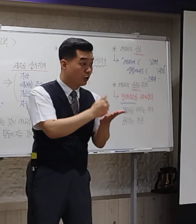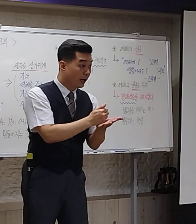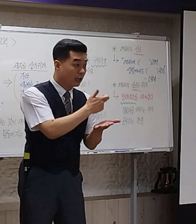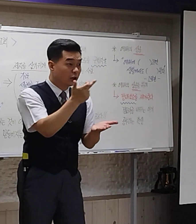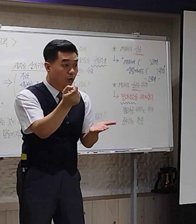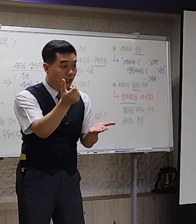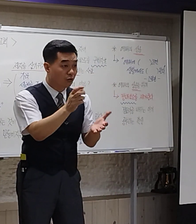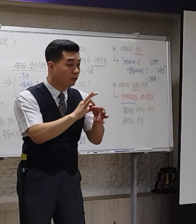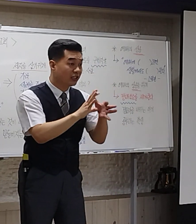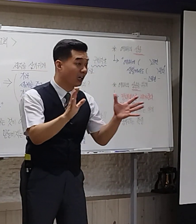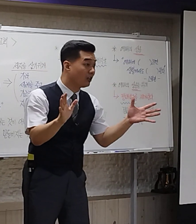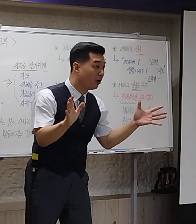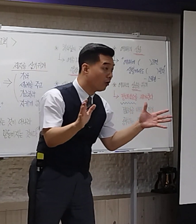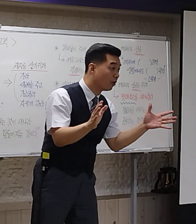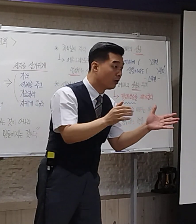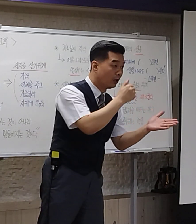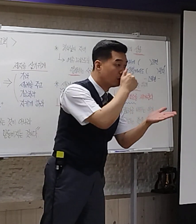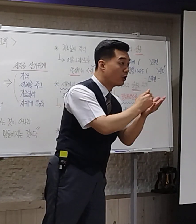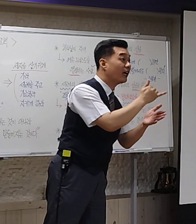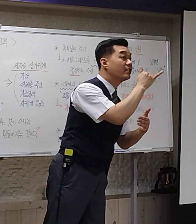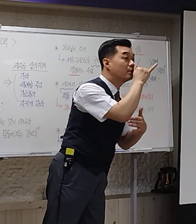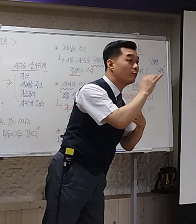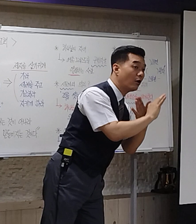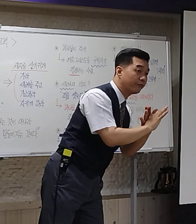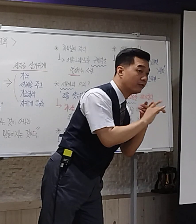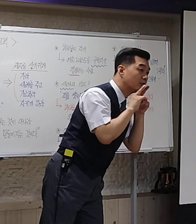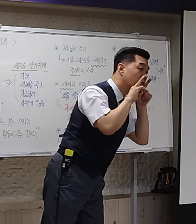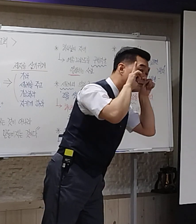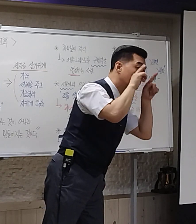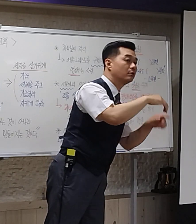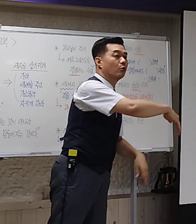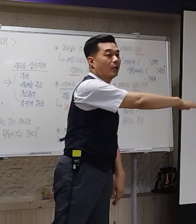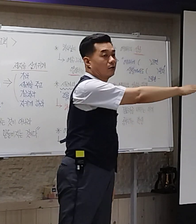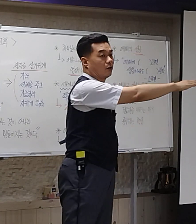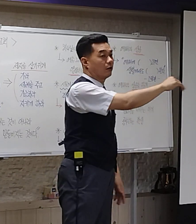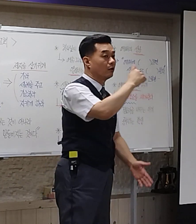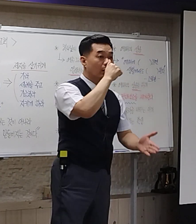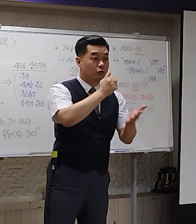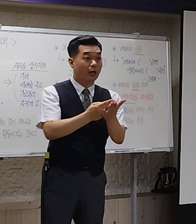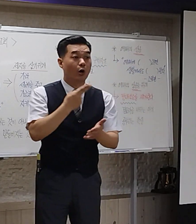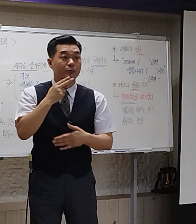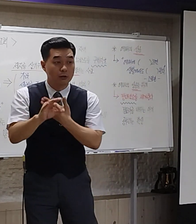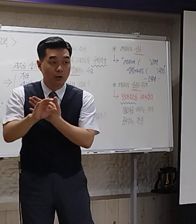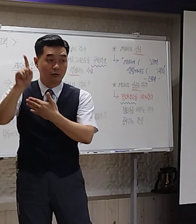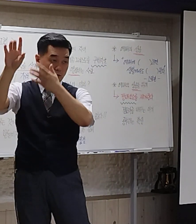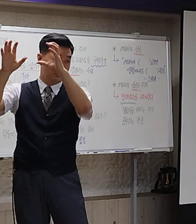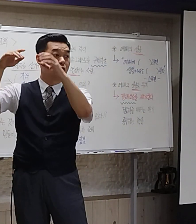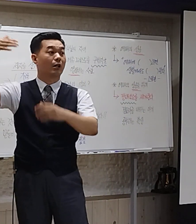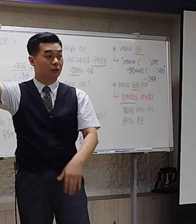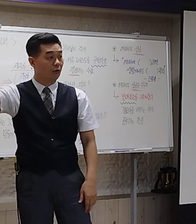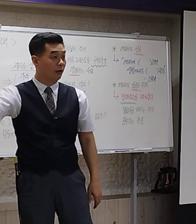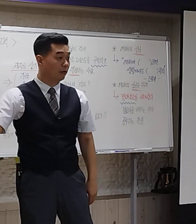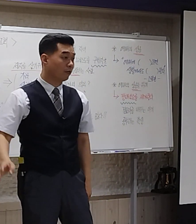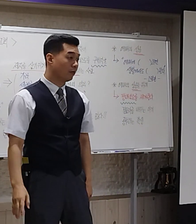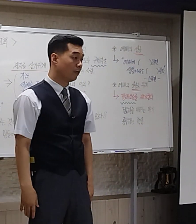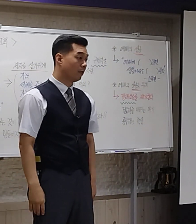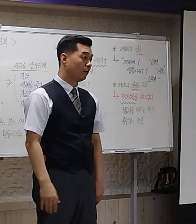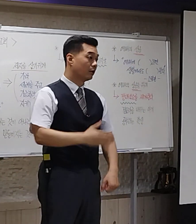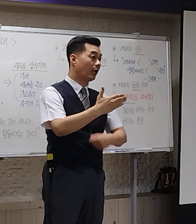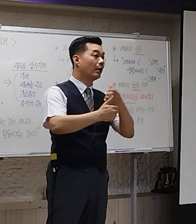죄가 크고 작고의 문제가 아니에요. 죄가 있으면 지옥 가는 거예요. 죄가 없으면 천국 가는 거예요. 그게 하나님